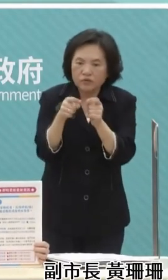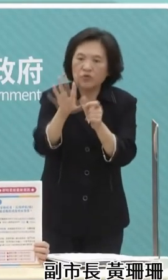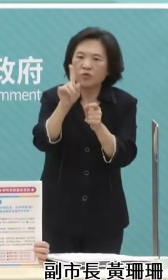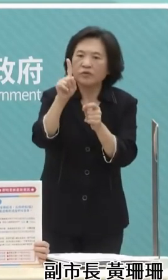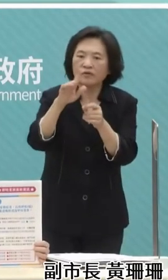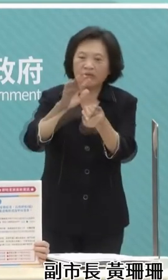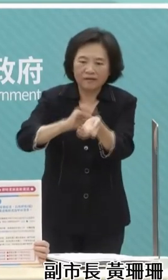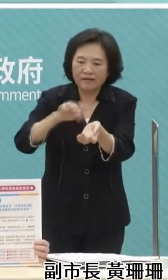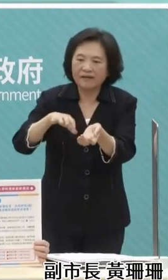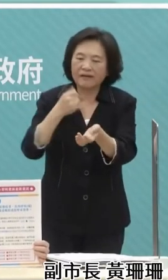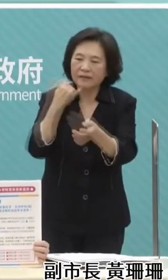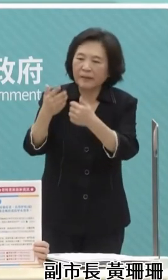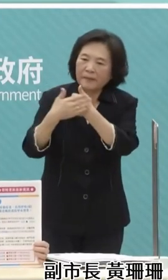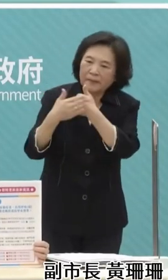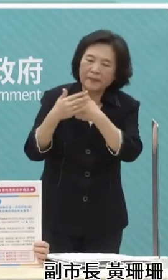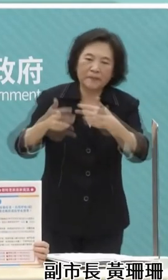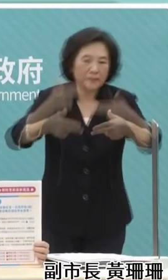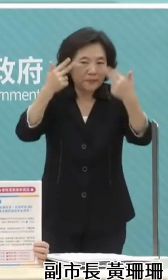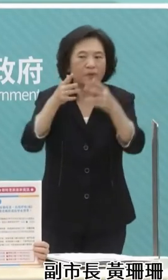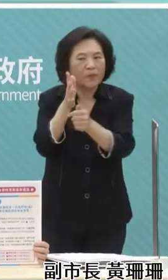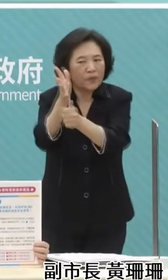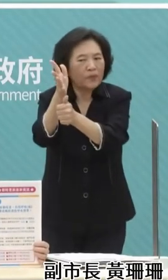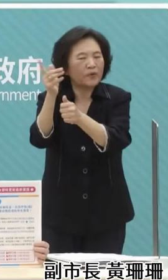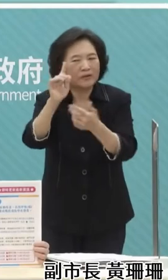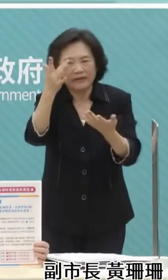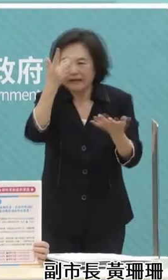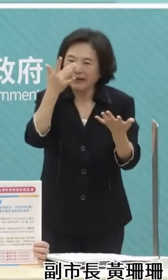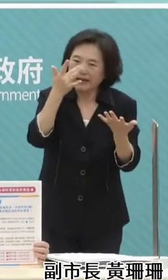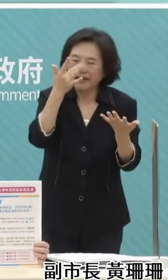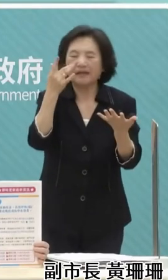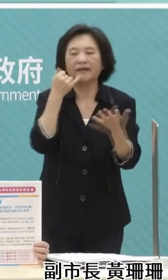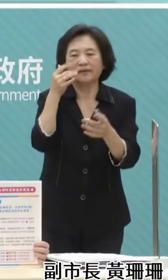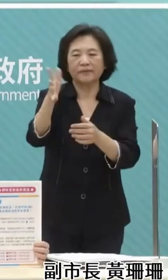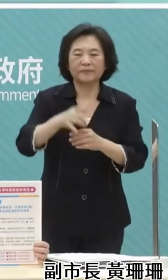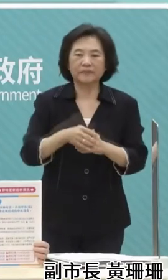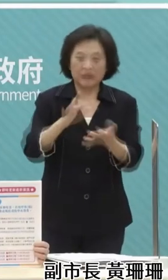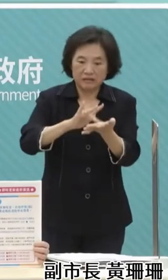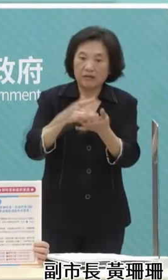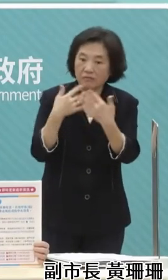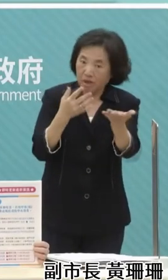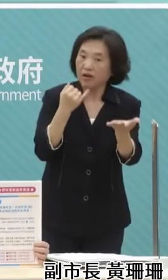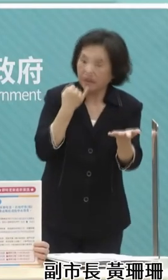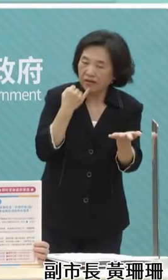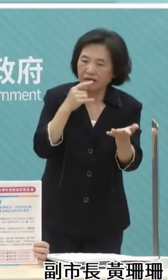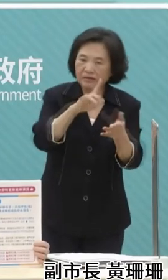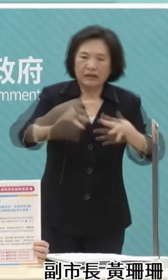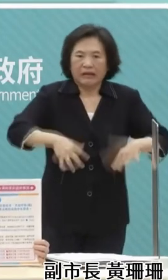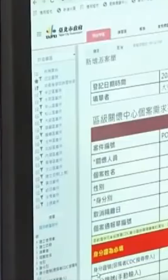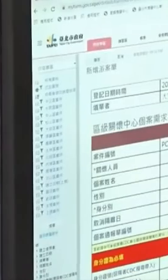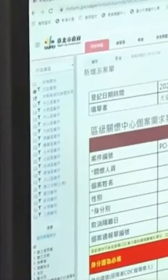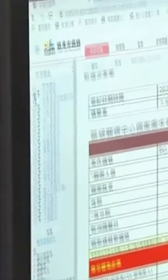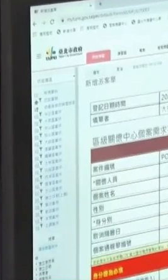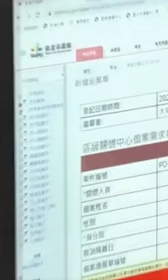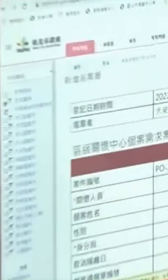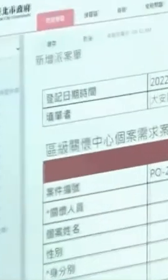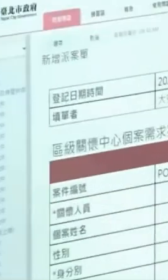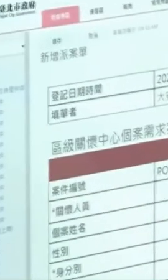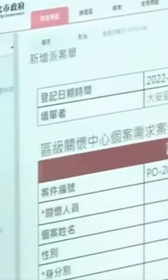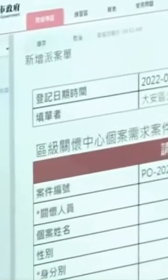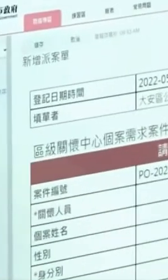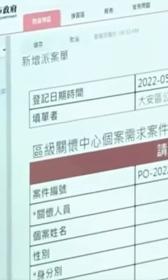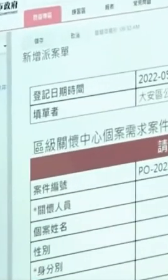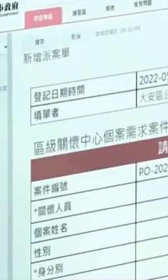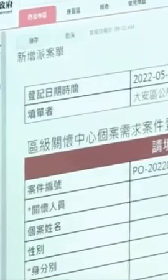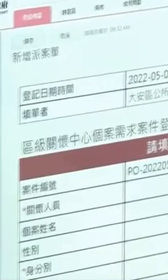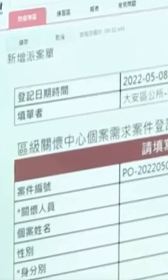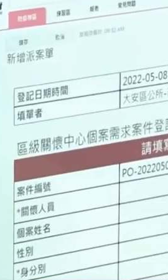个诊所可以帮你做视讯诊疗，甚至可以提供你抗病毒药物，所以就不用这么慌张。 黄珊珊再次呼